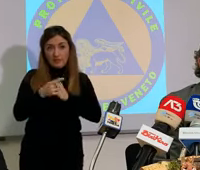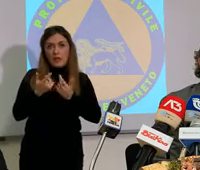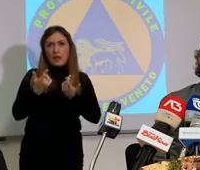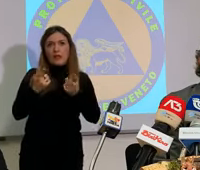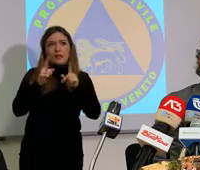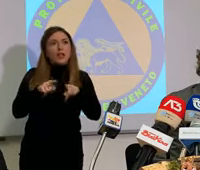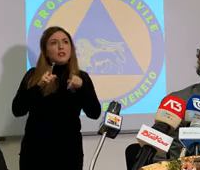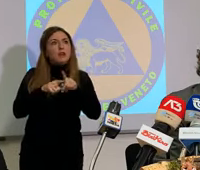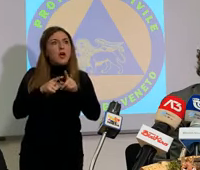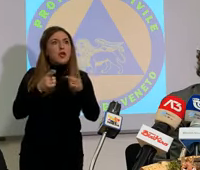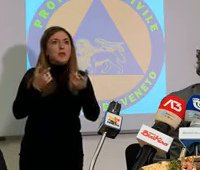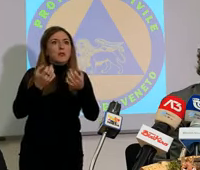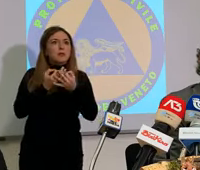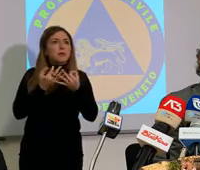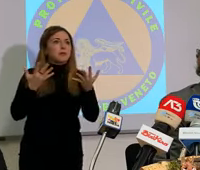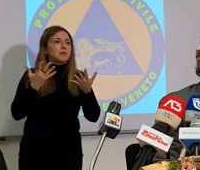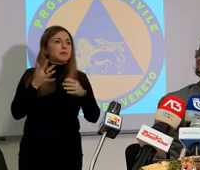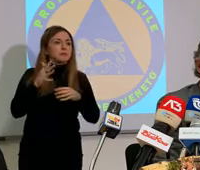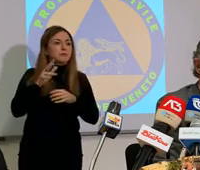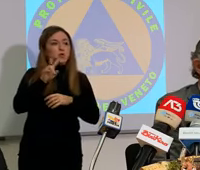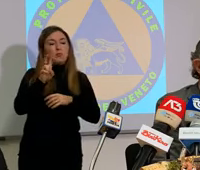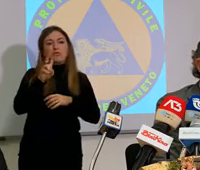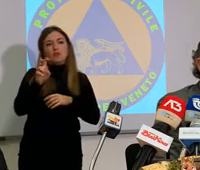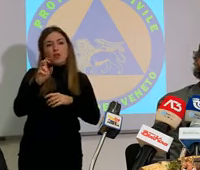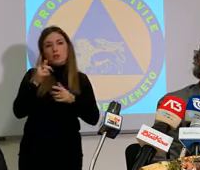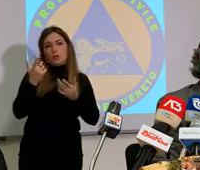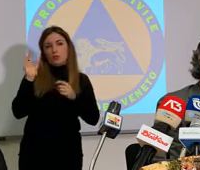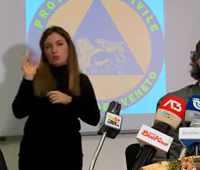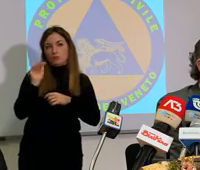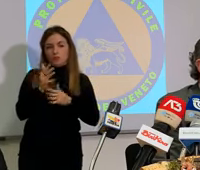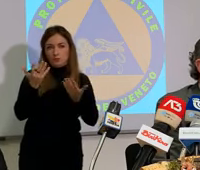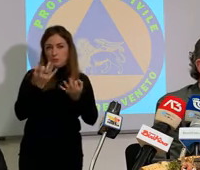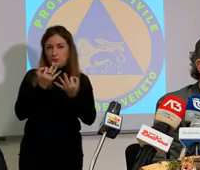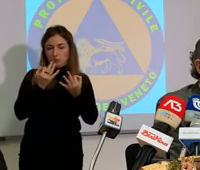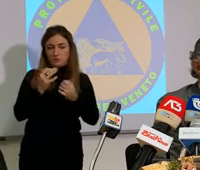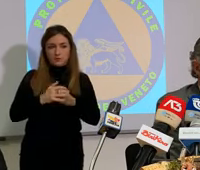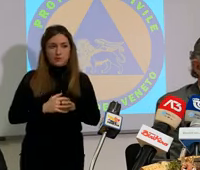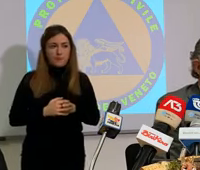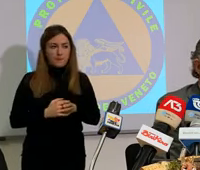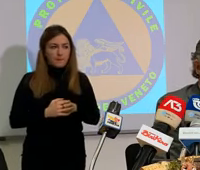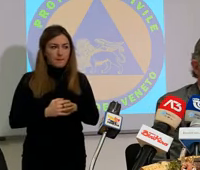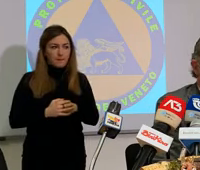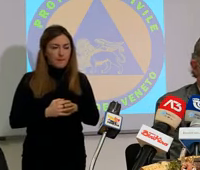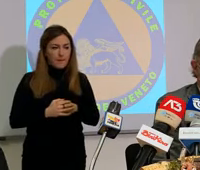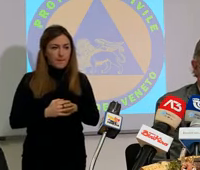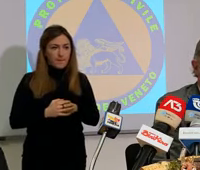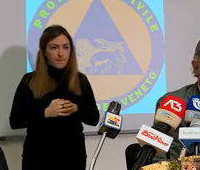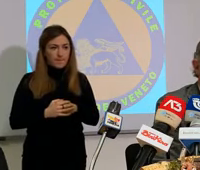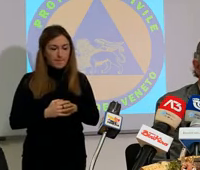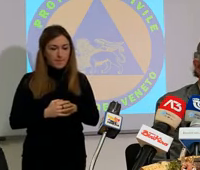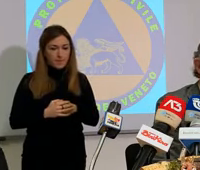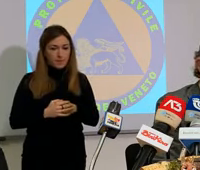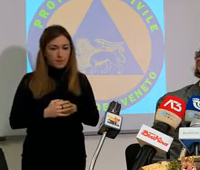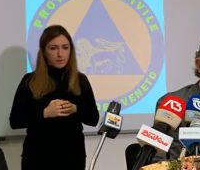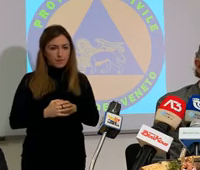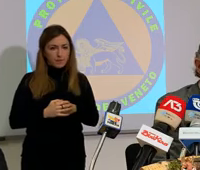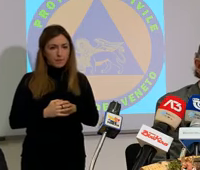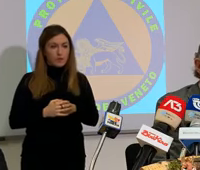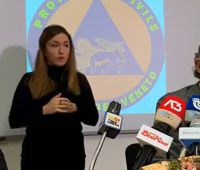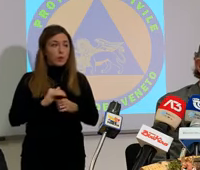ne aveva poco più di 200 quotidianamente e sono tutti a cui diciamo è assolutamente